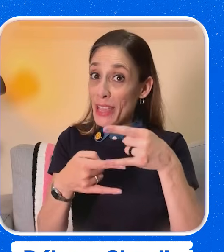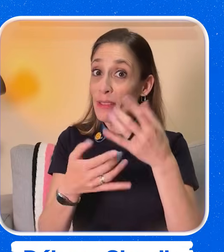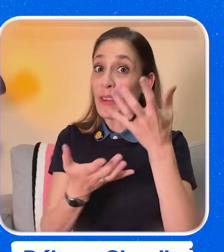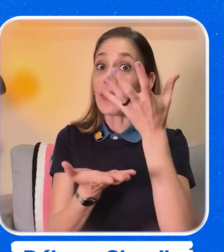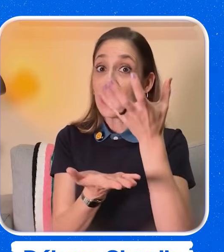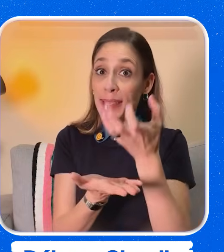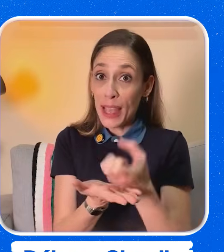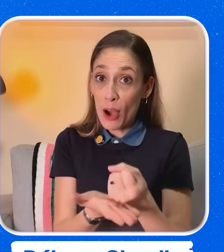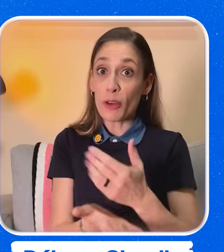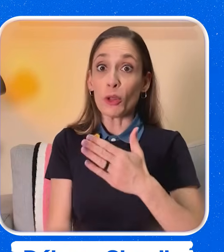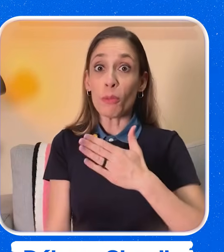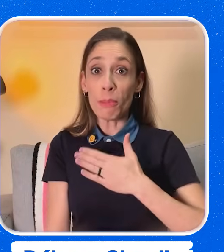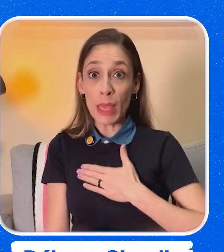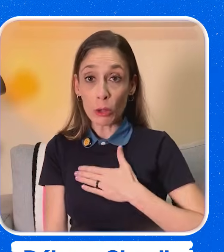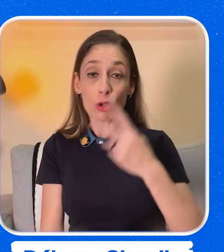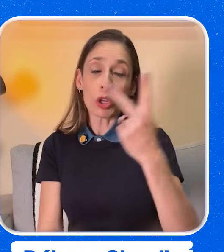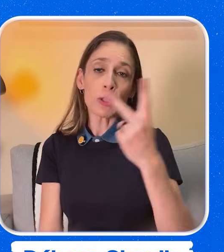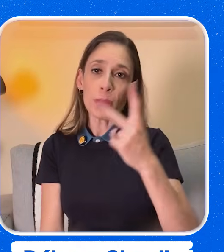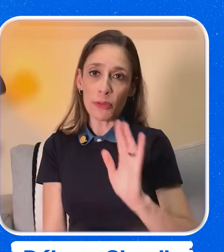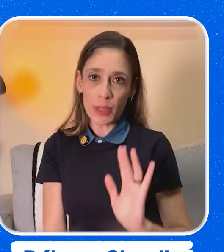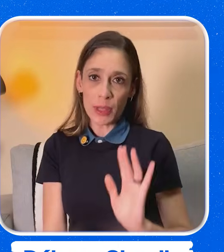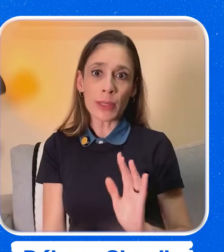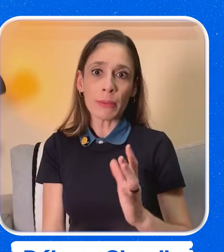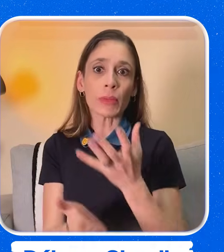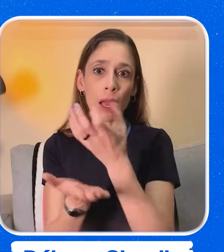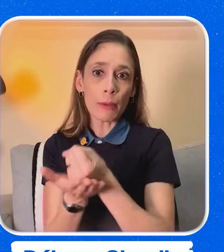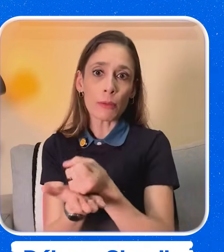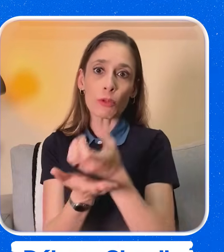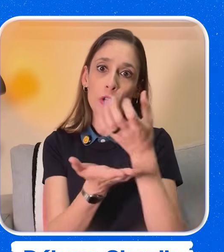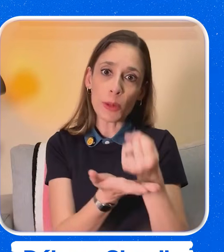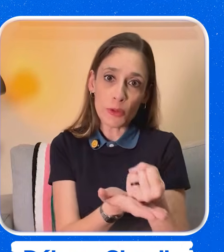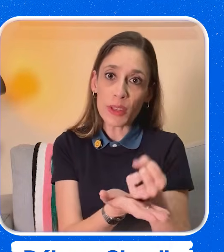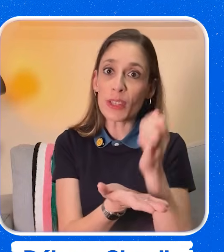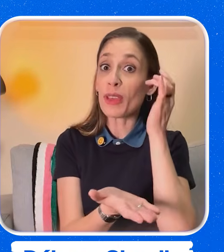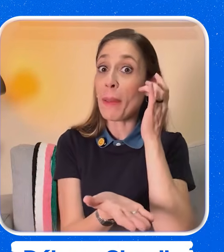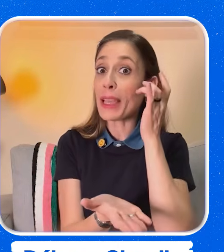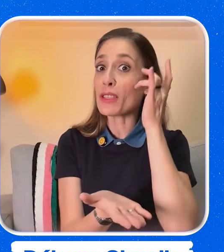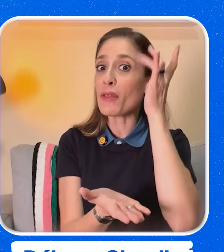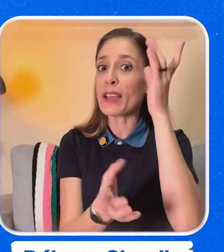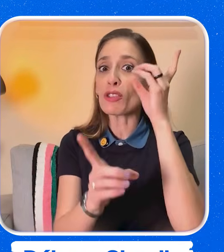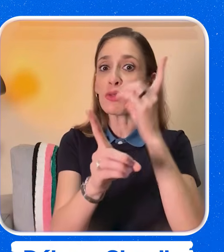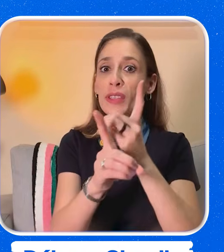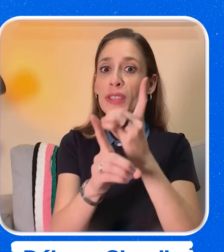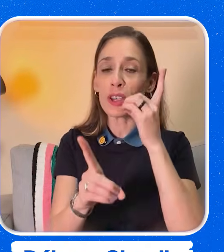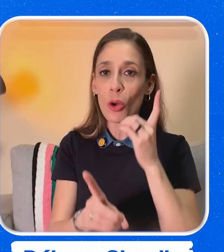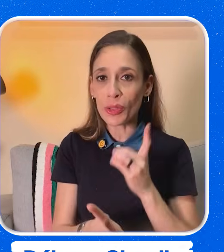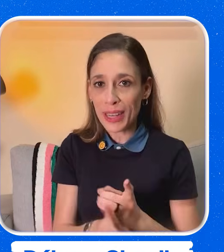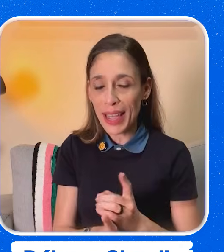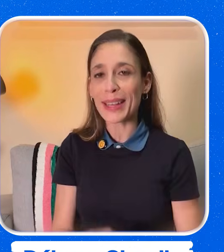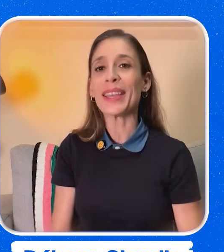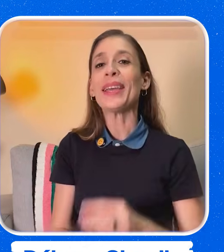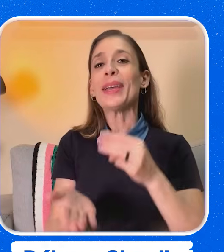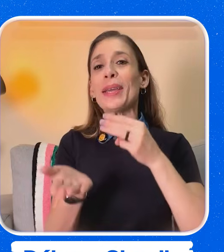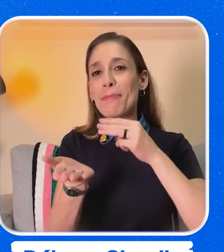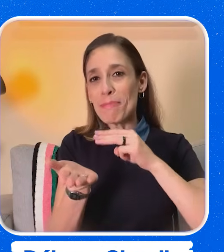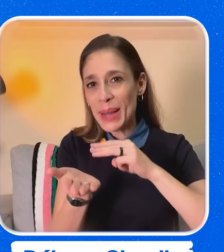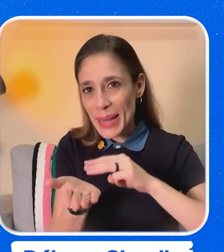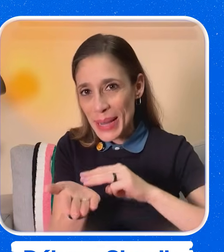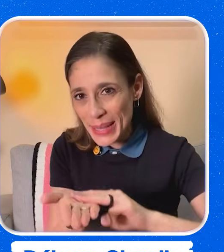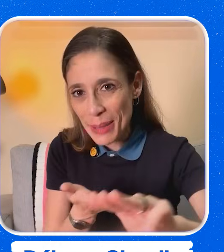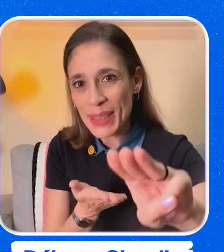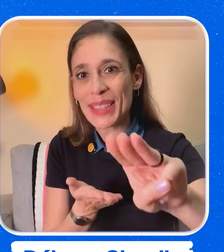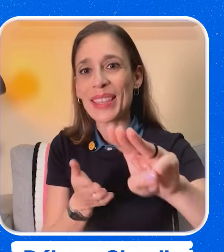A live vai ficar salva nos dois perfis, tá? Nos dois perfis que fica mais fácil de vocês encontrarem.